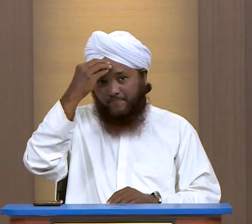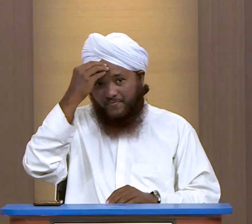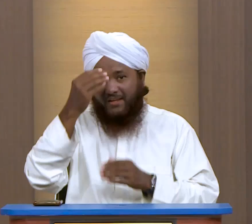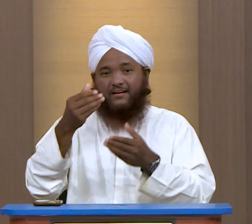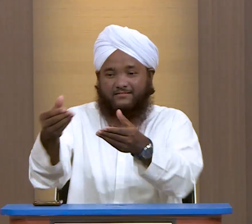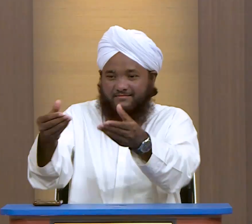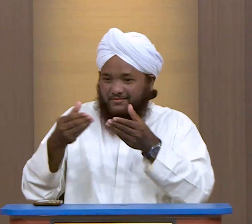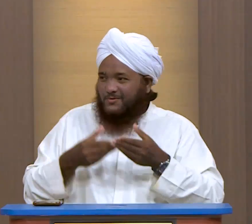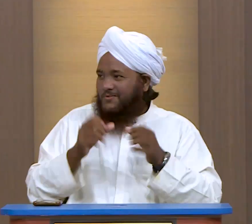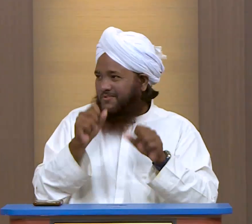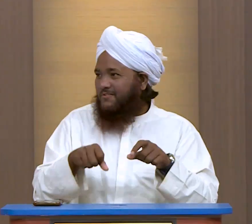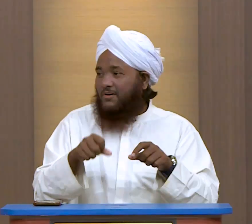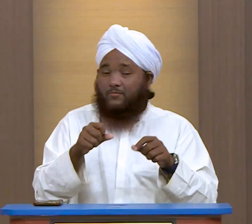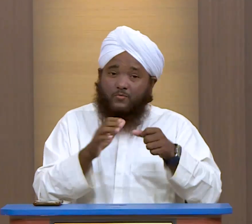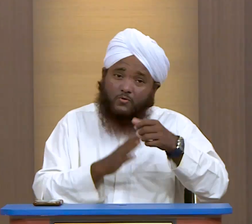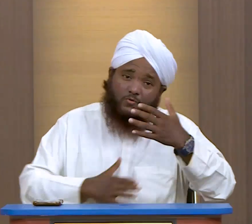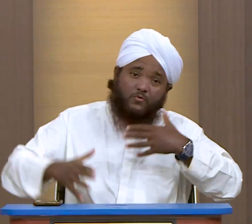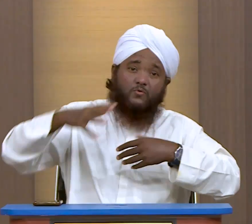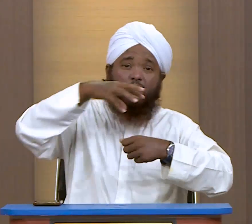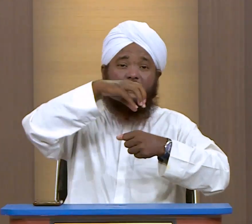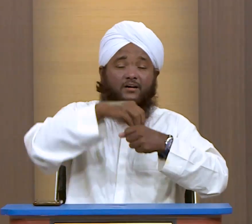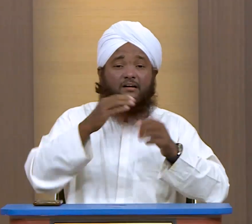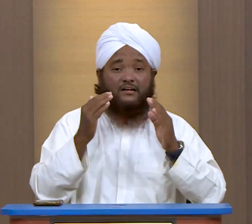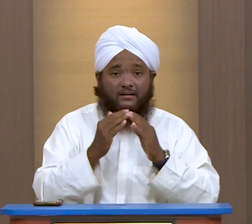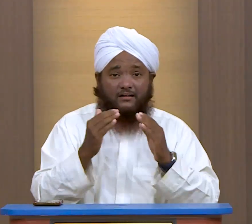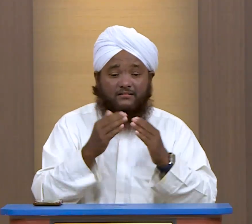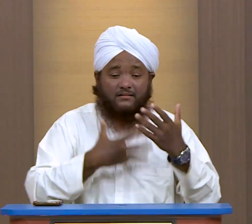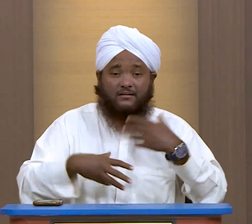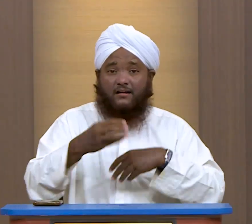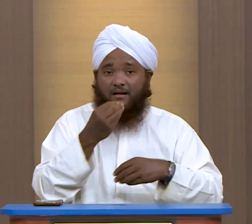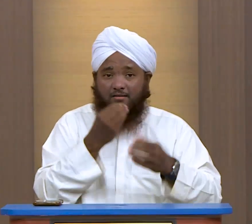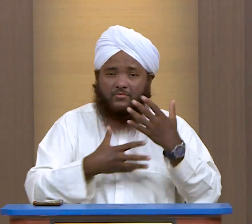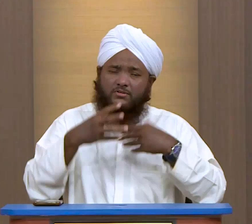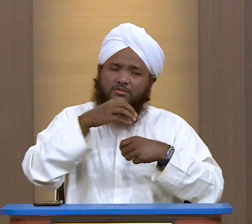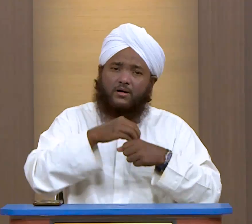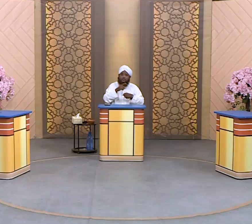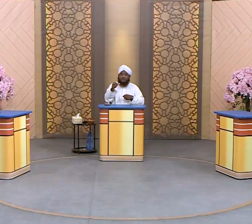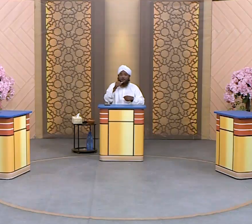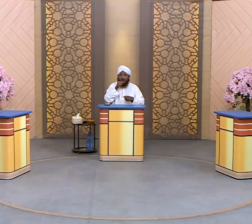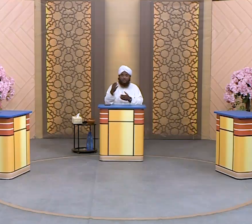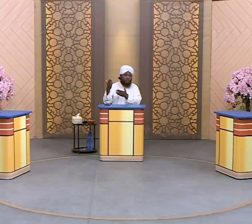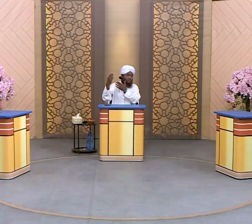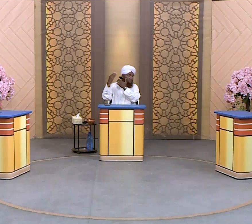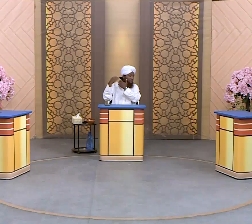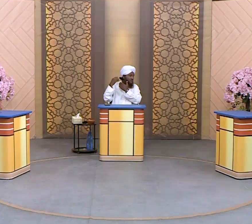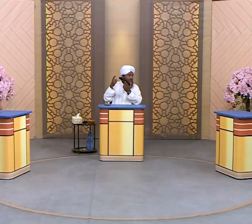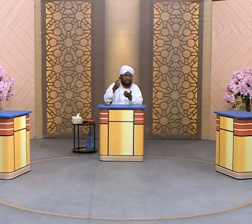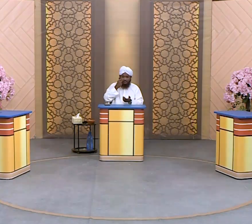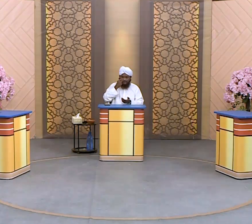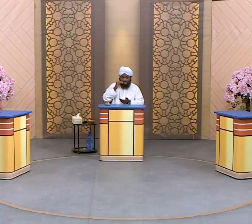ہے۔ پورے گھر کا معاشی بوجھ یہ اپنے کندھوں پر اٹھاتے ہیں، ننھے سے بچے کو انگلی پکڑ